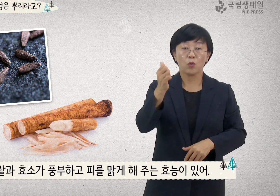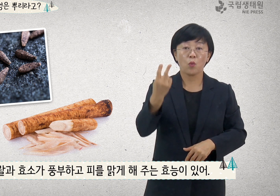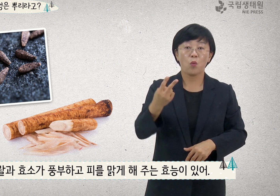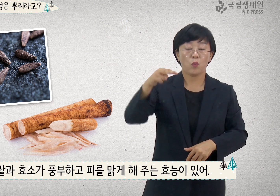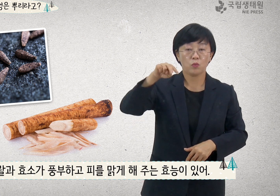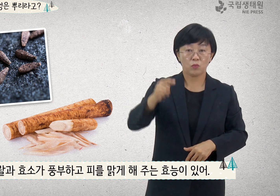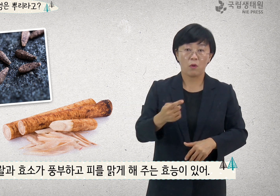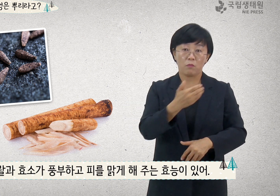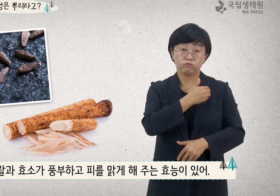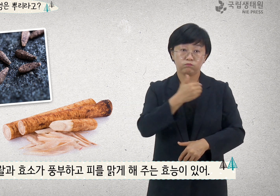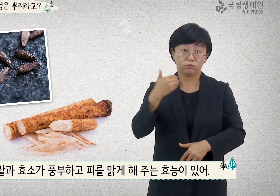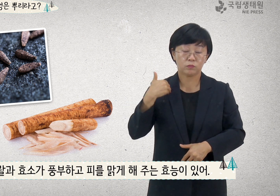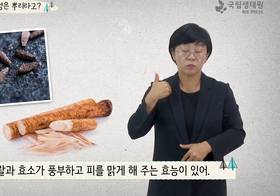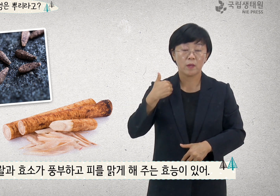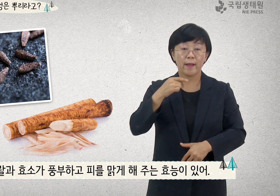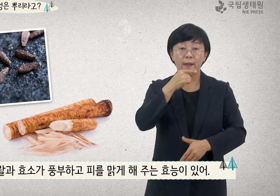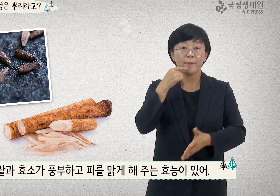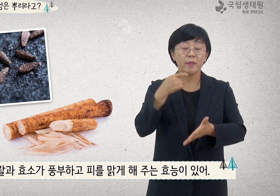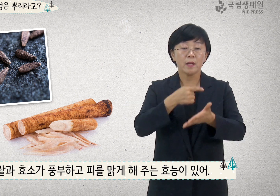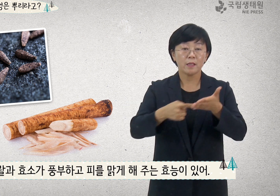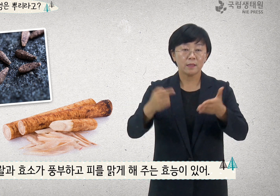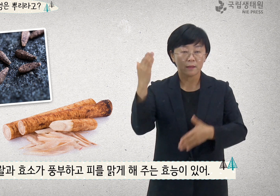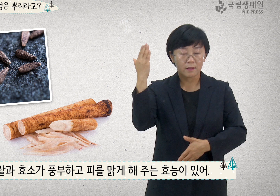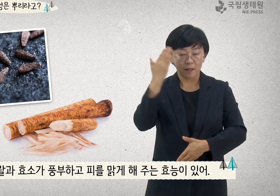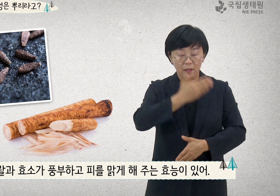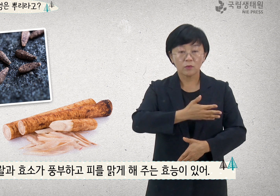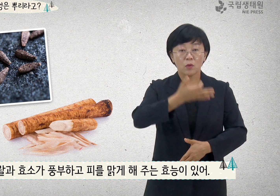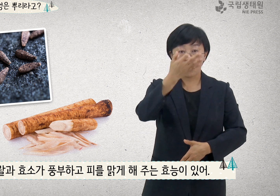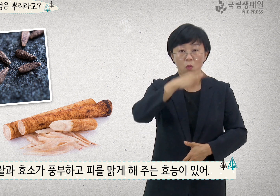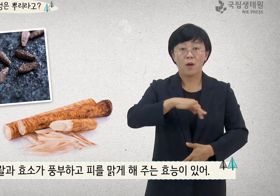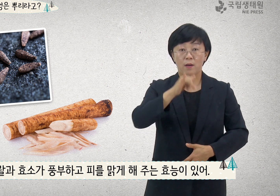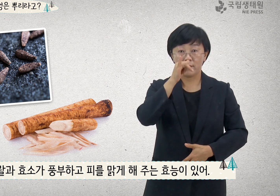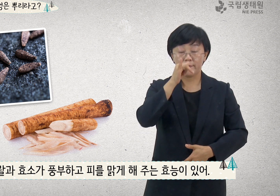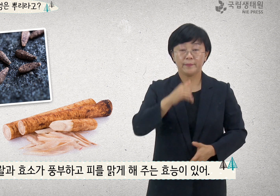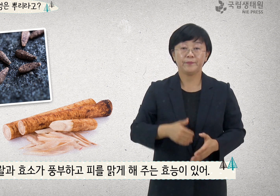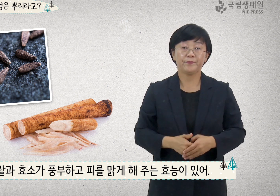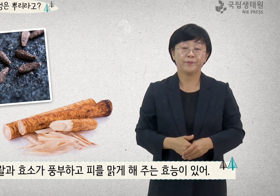풍부하고 피를 맑게 해주는 효능이 있어.